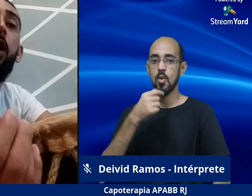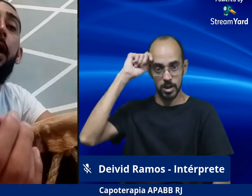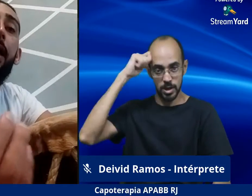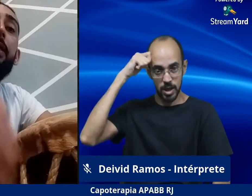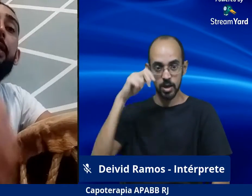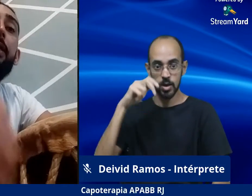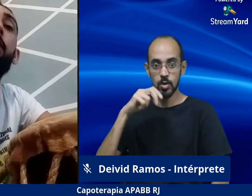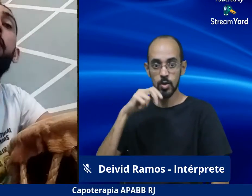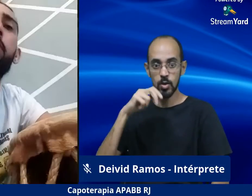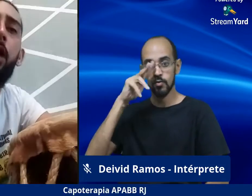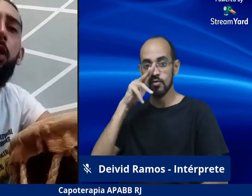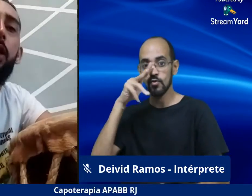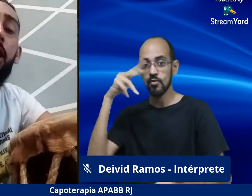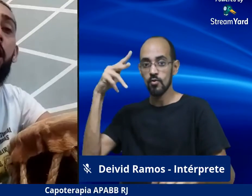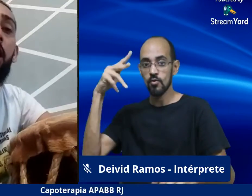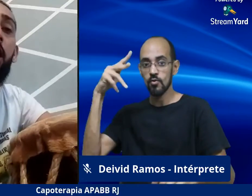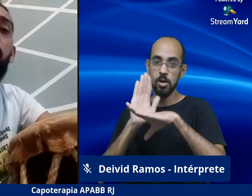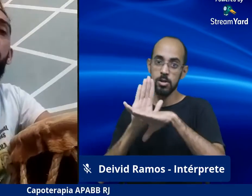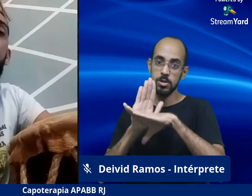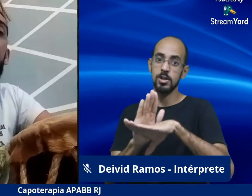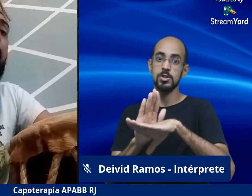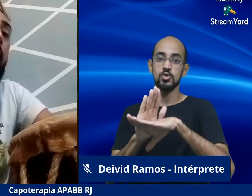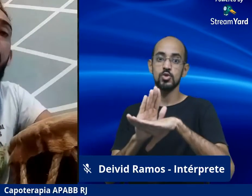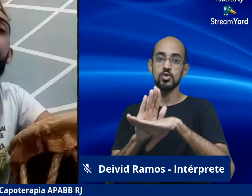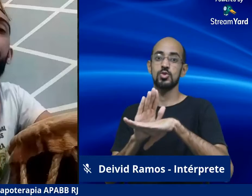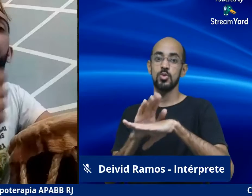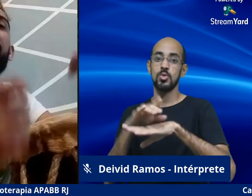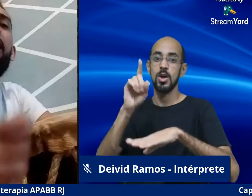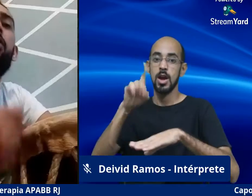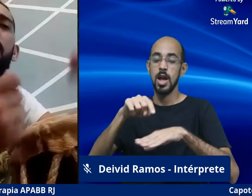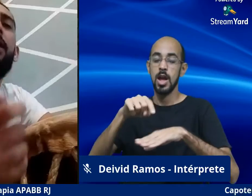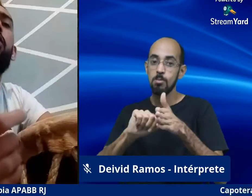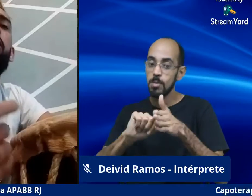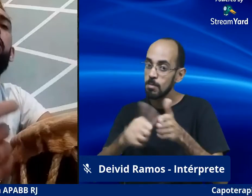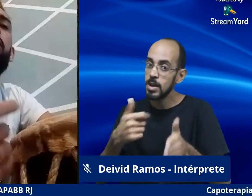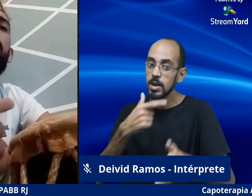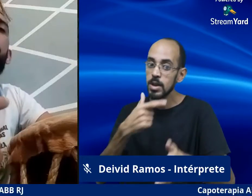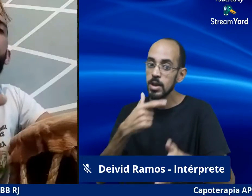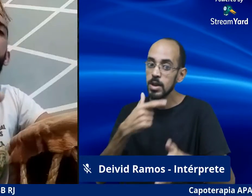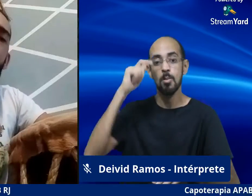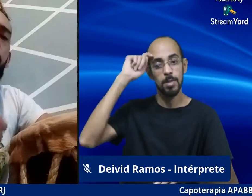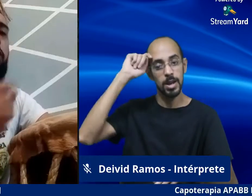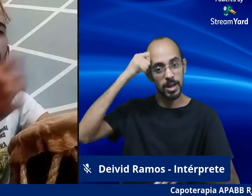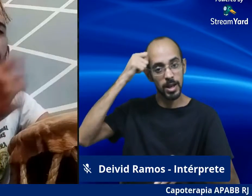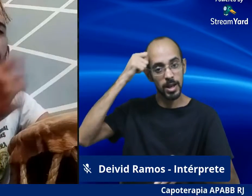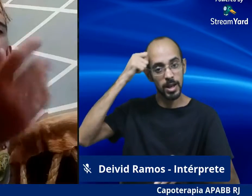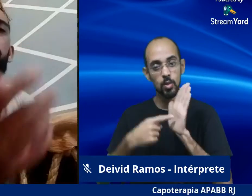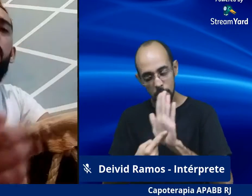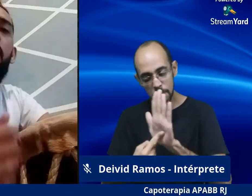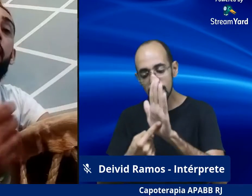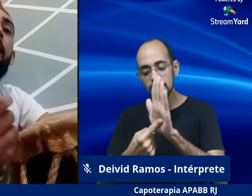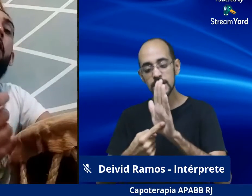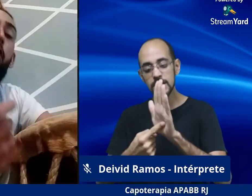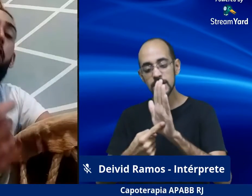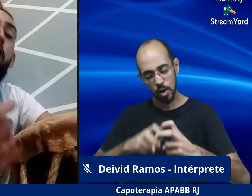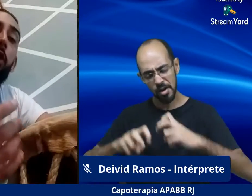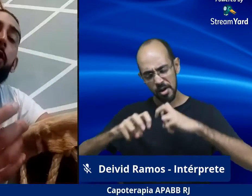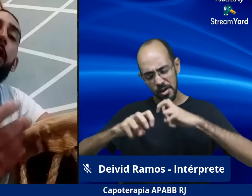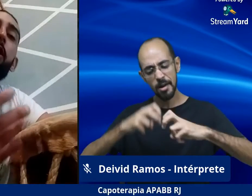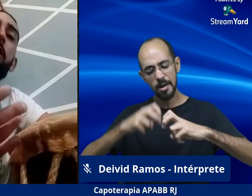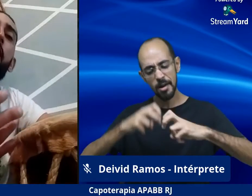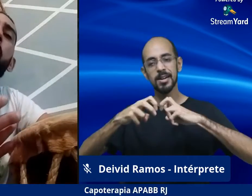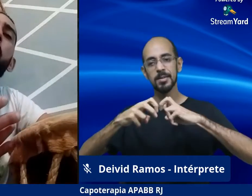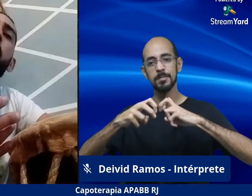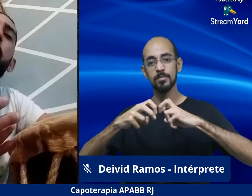foi esse primeiro negro que apresentou essa luta. E aí o pessoal passou a treinar. Hoje em